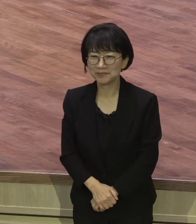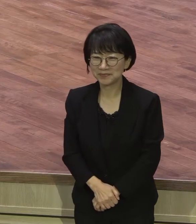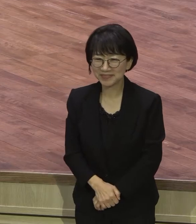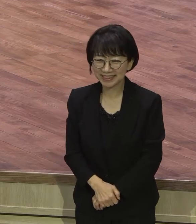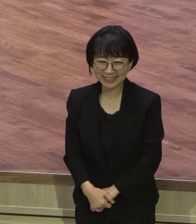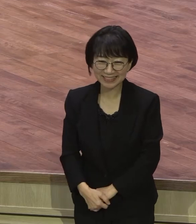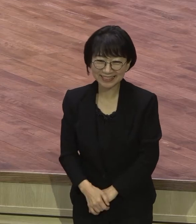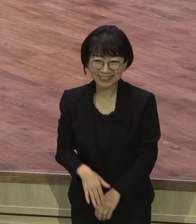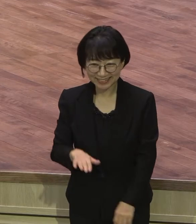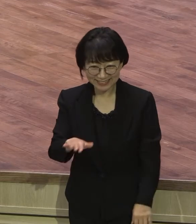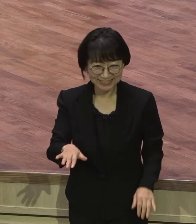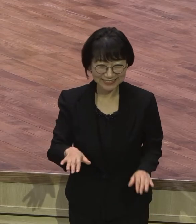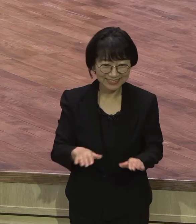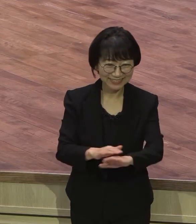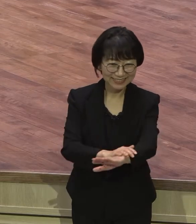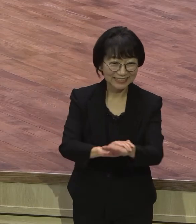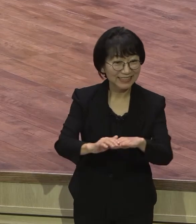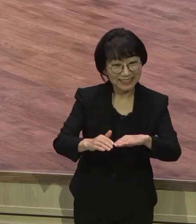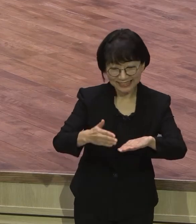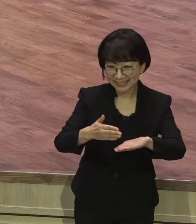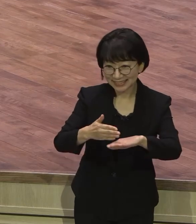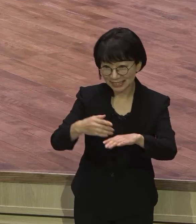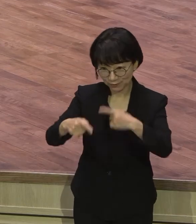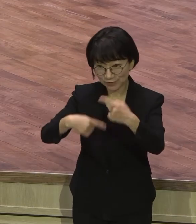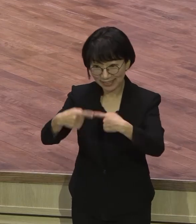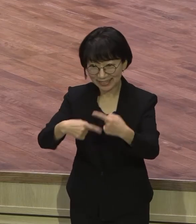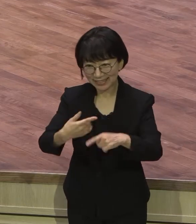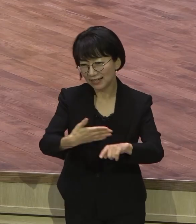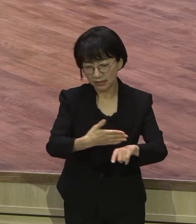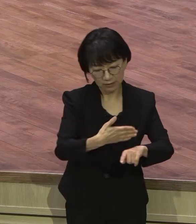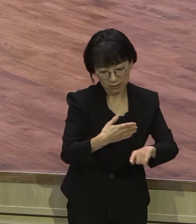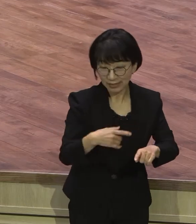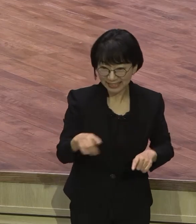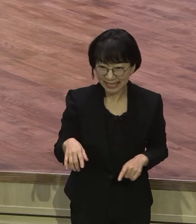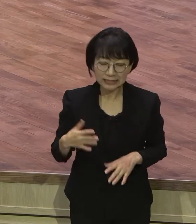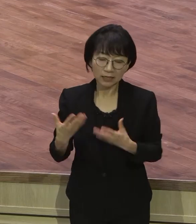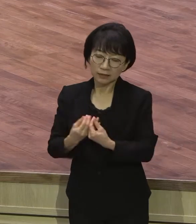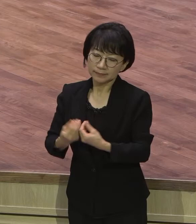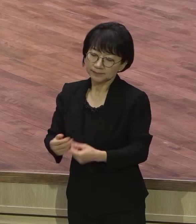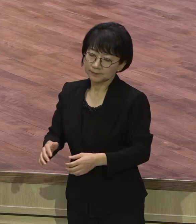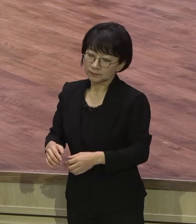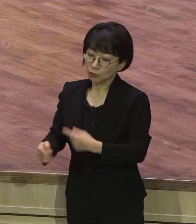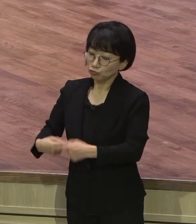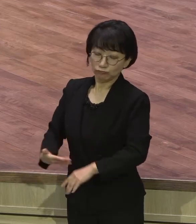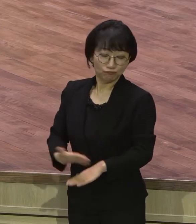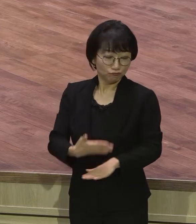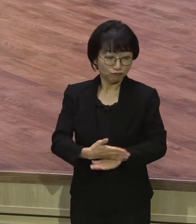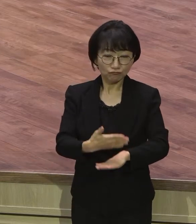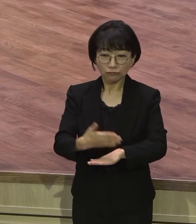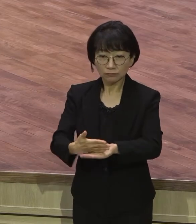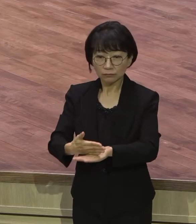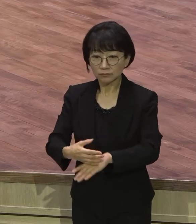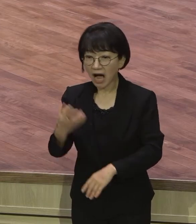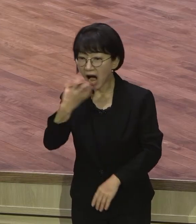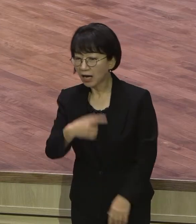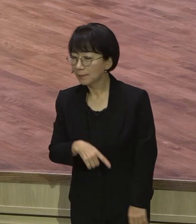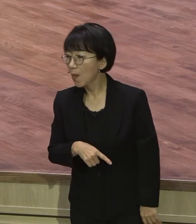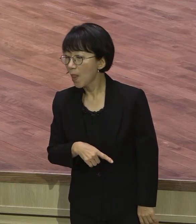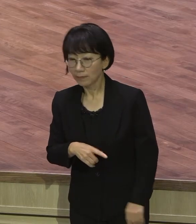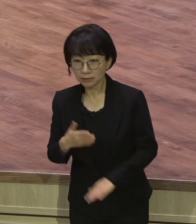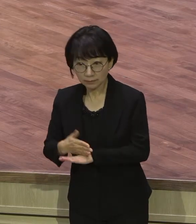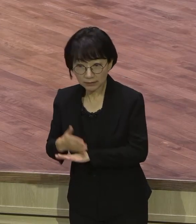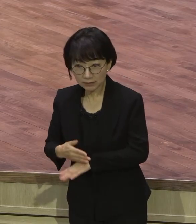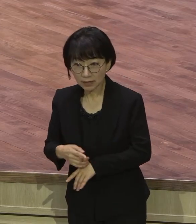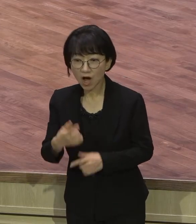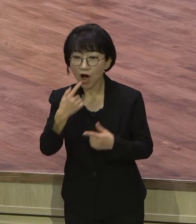여러분이요, 감사거리를 찾아내서 입술로 이렇게 감사의 고백을 한다. 입술로 고백한다. 이게 중요한 거예요.